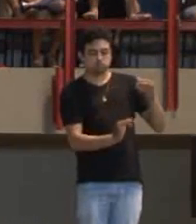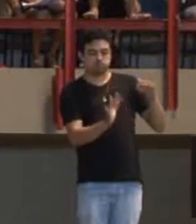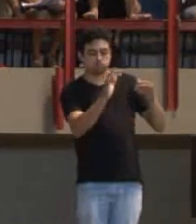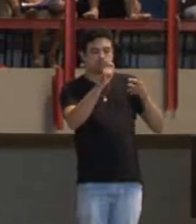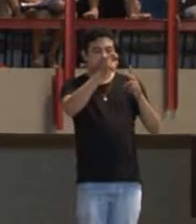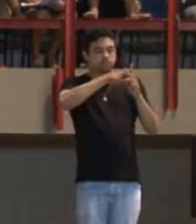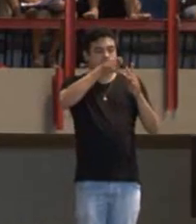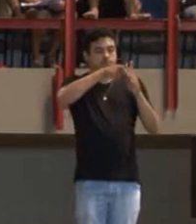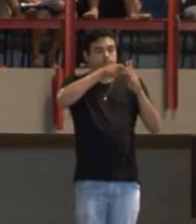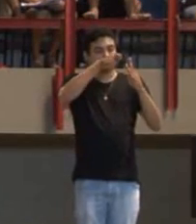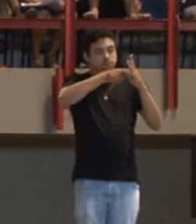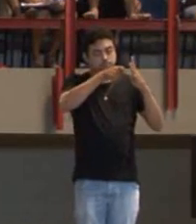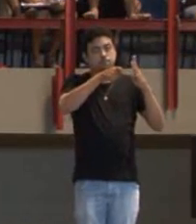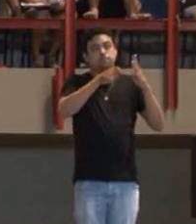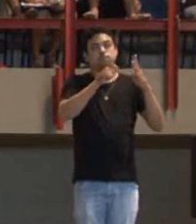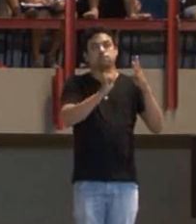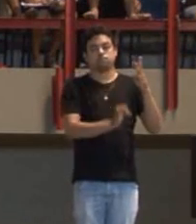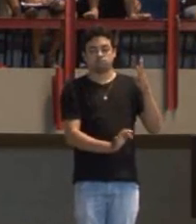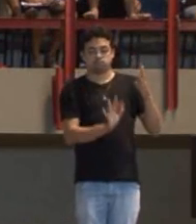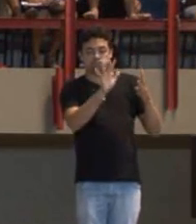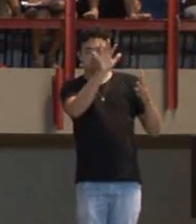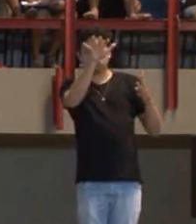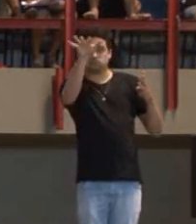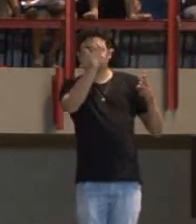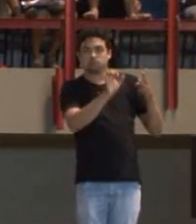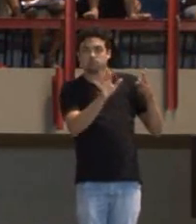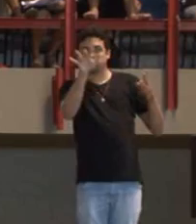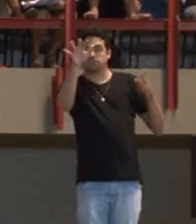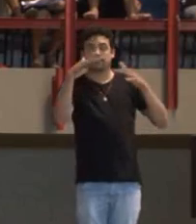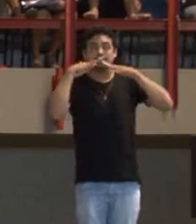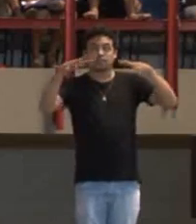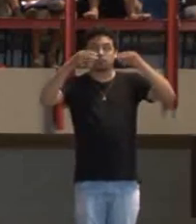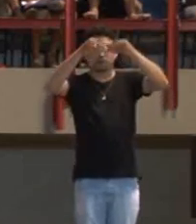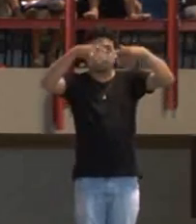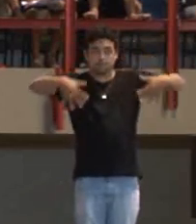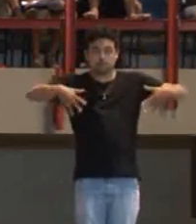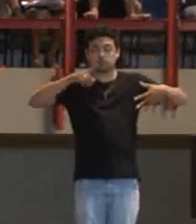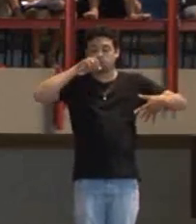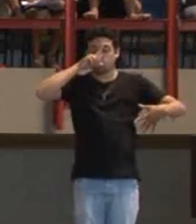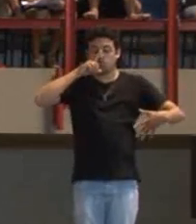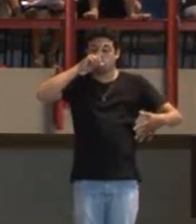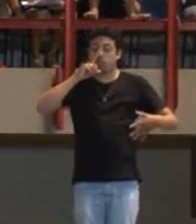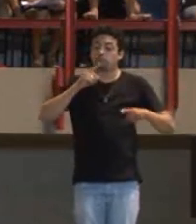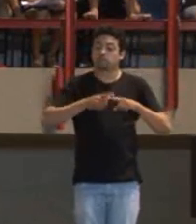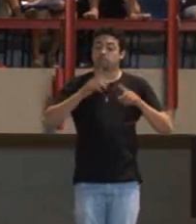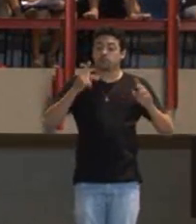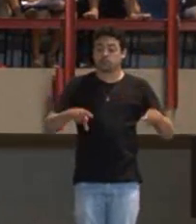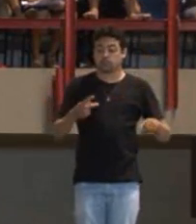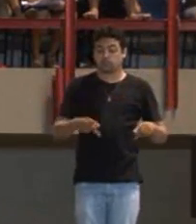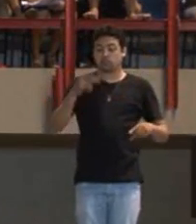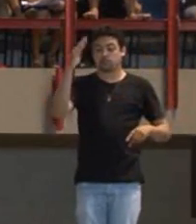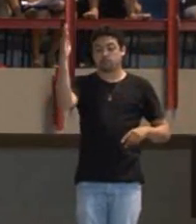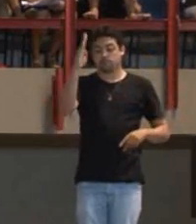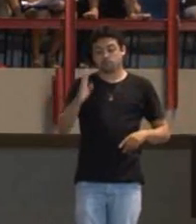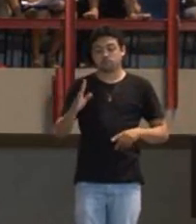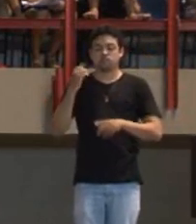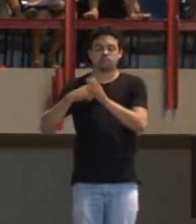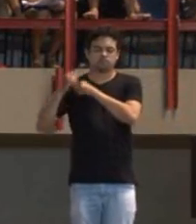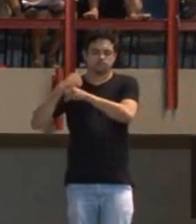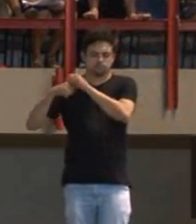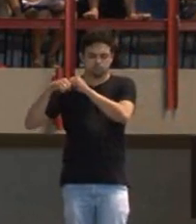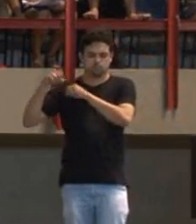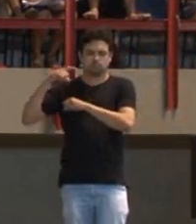3 meses. E aí, gente, os desastres ambientais aí são seríssimos, né? Aqui no Brasil, alguns anos